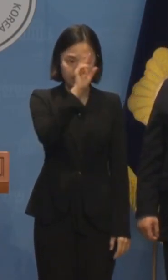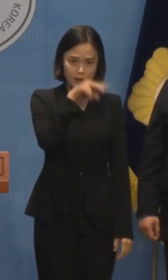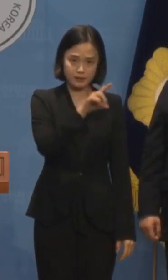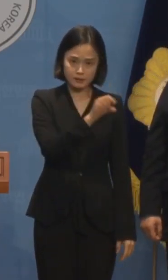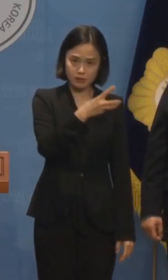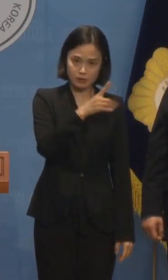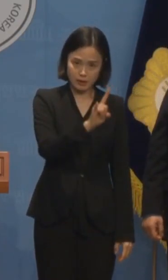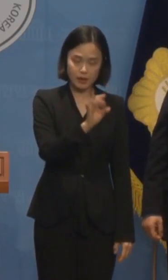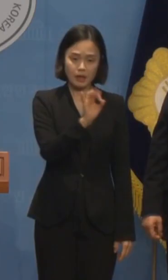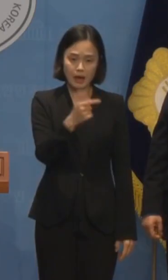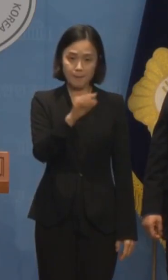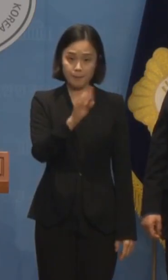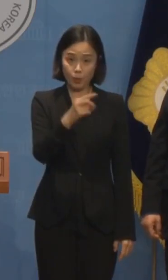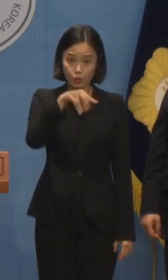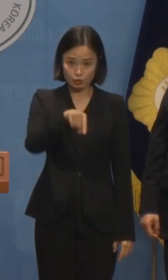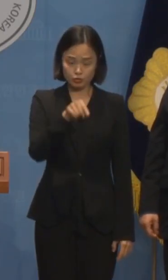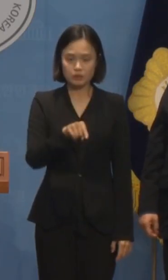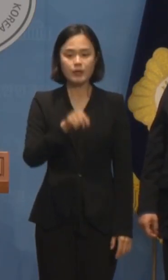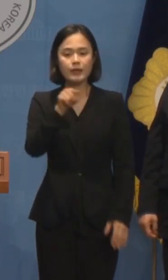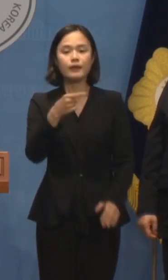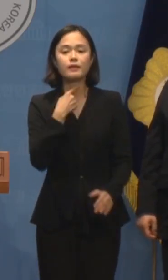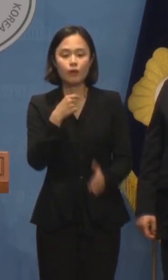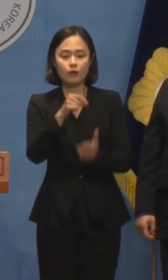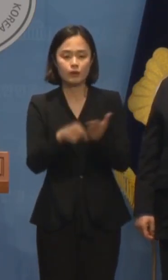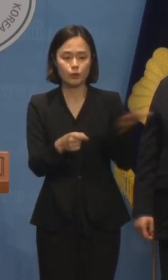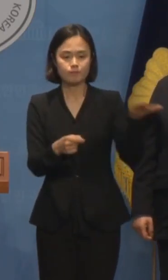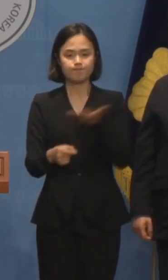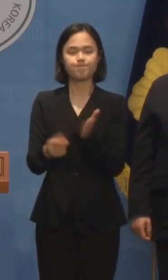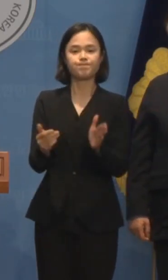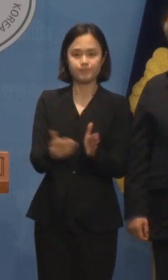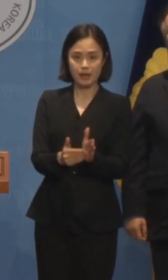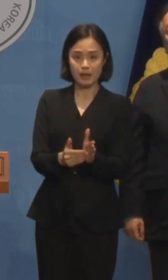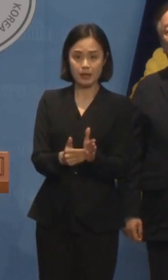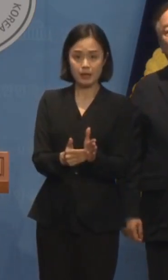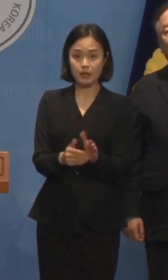기록은 제출을 했었습니다. 그런데 이번에